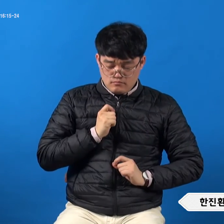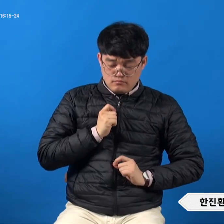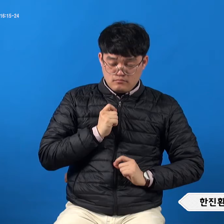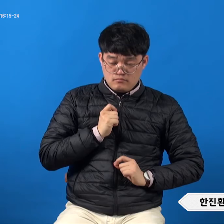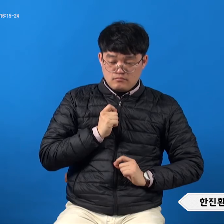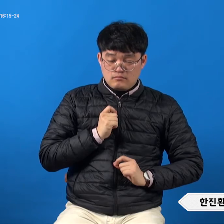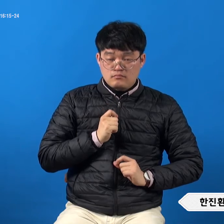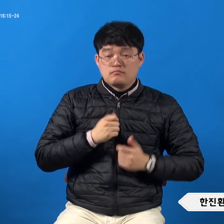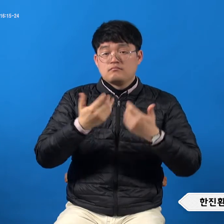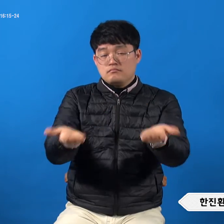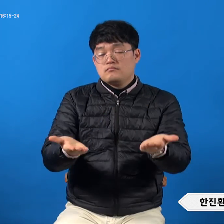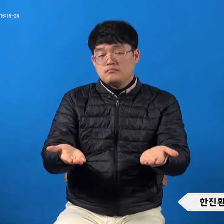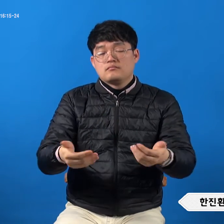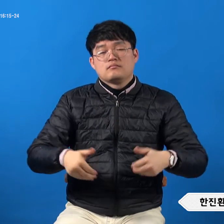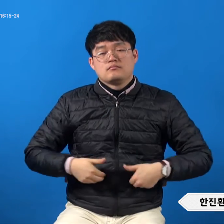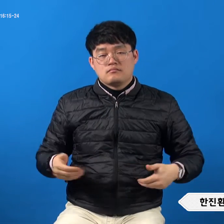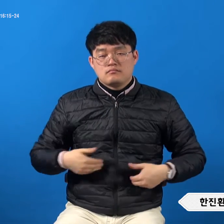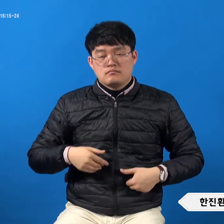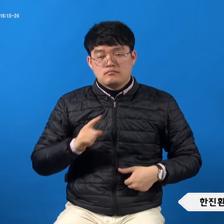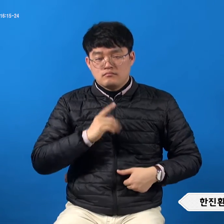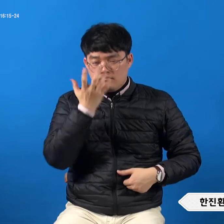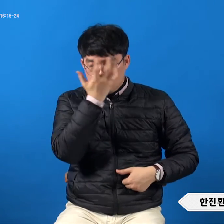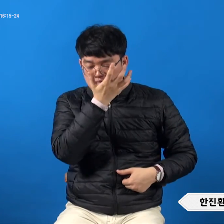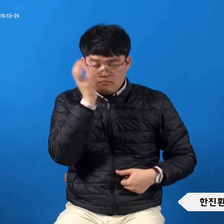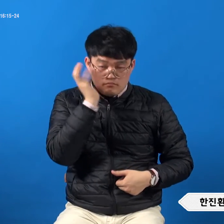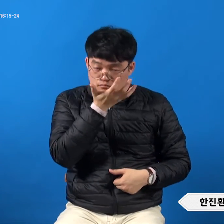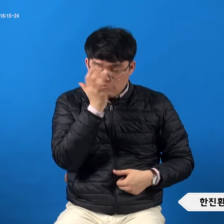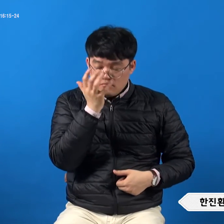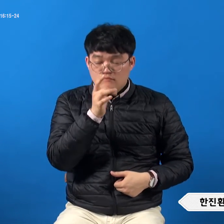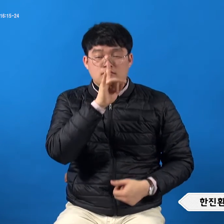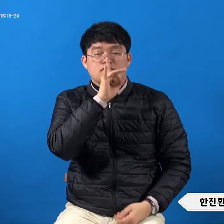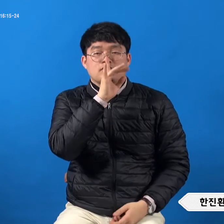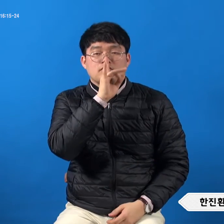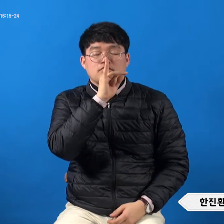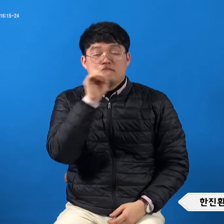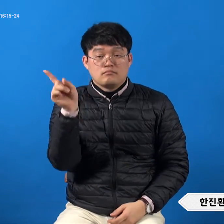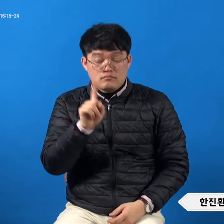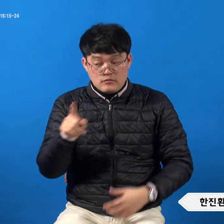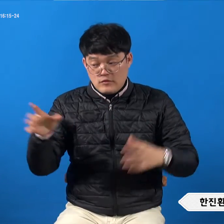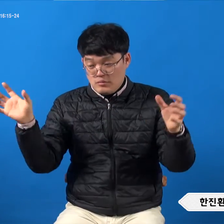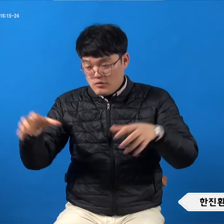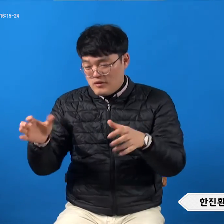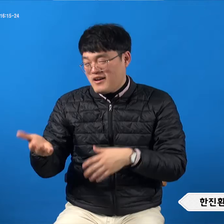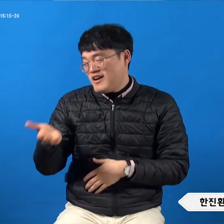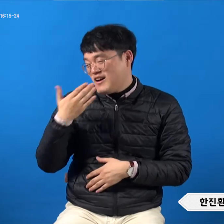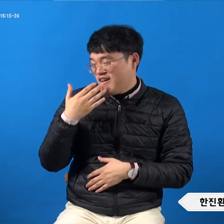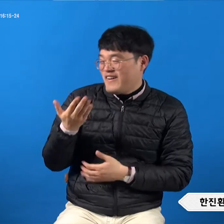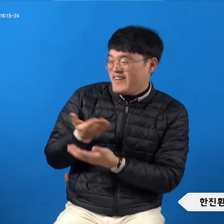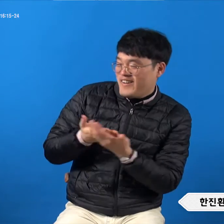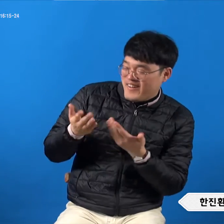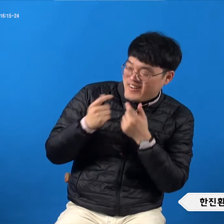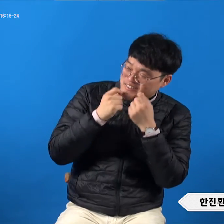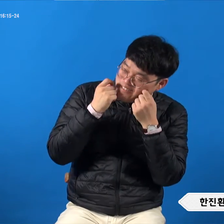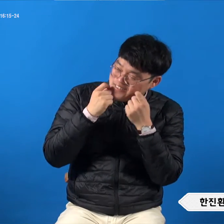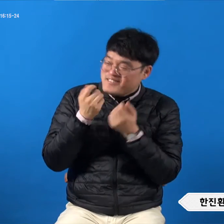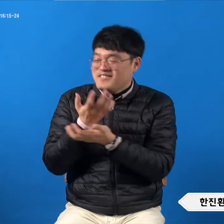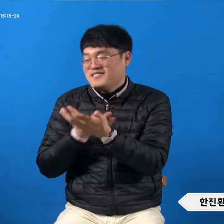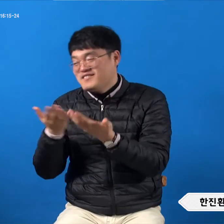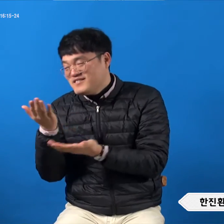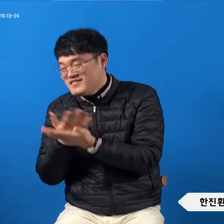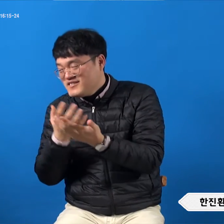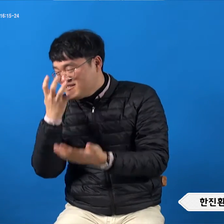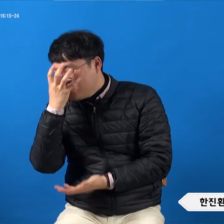있어야 됩니다. 가면을 쓰고 있으면 안 됩니다. 아무리 모이고 식사하고 해도 다들